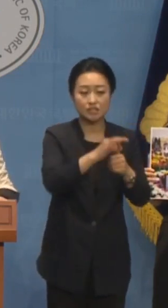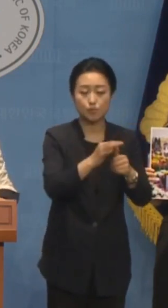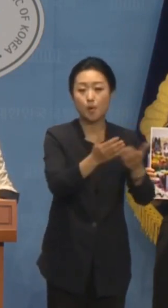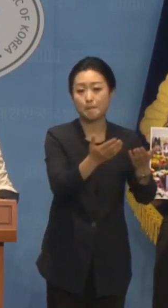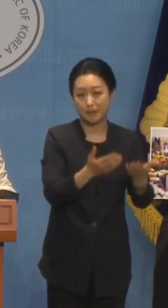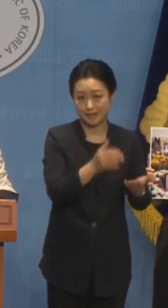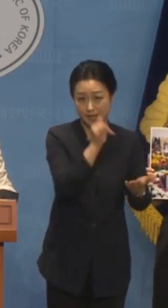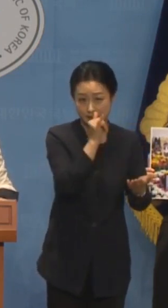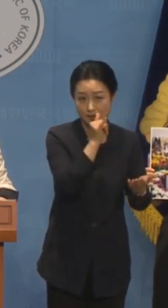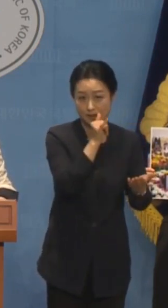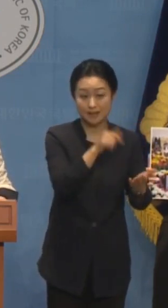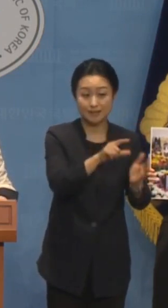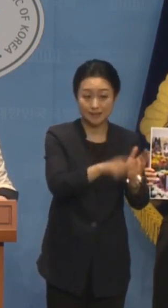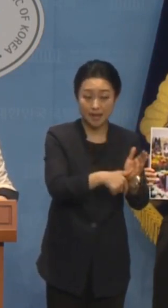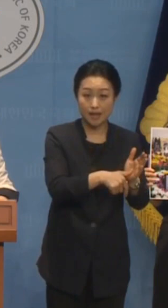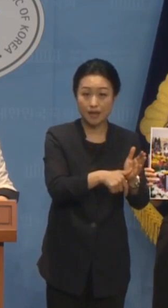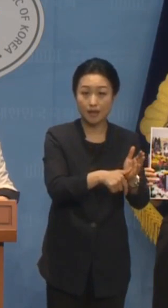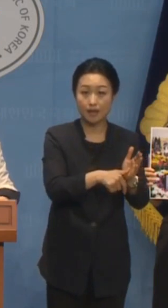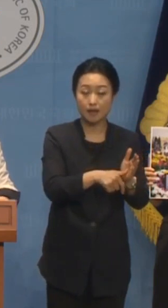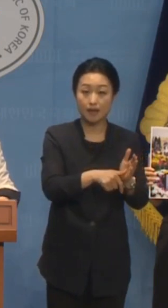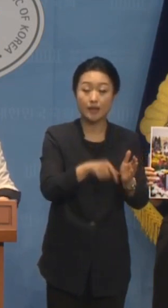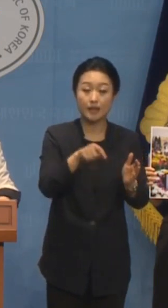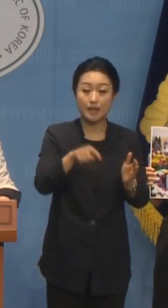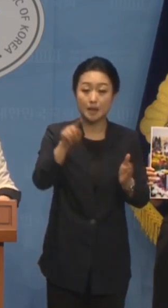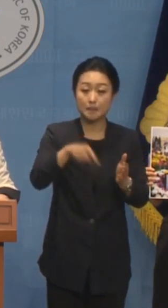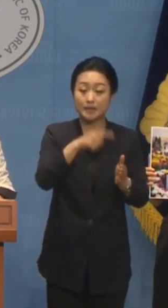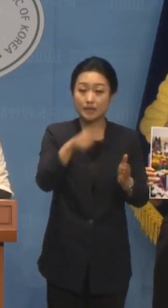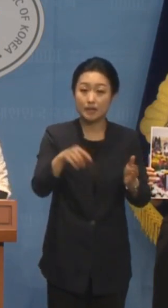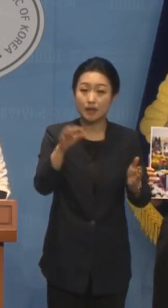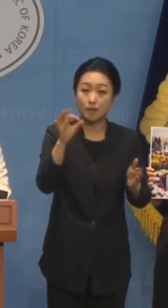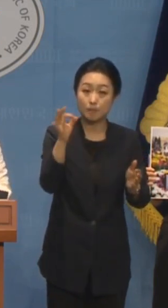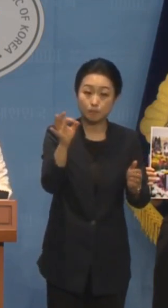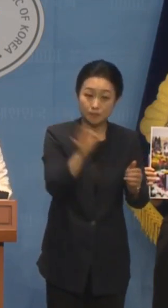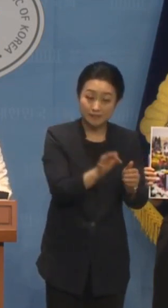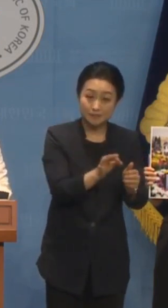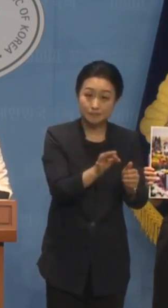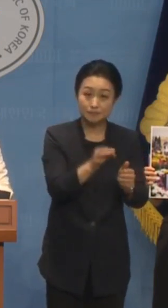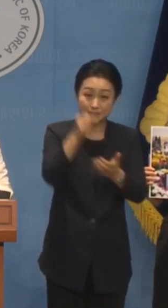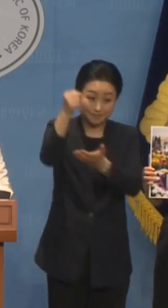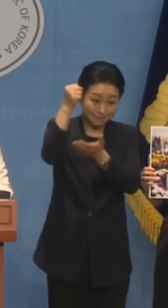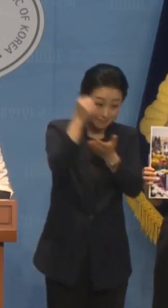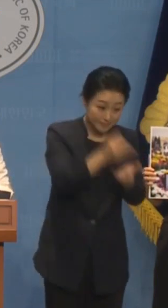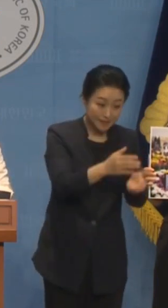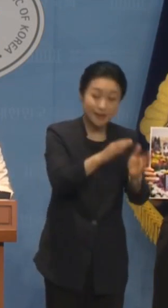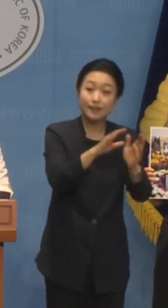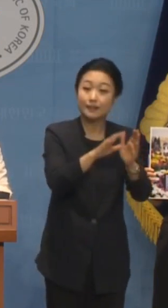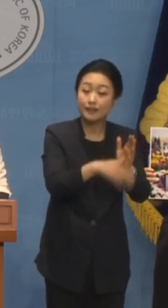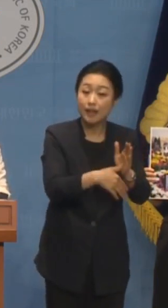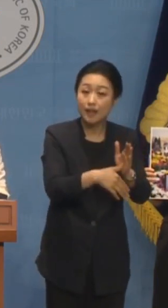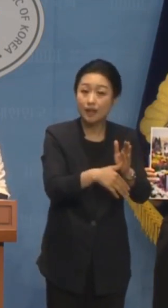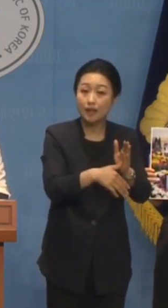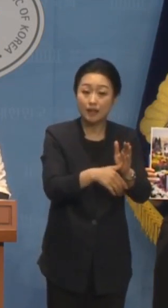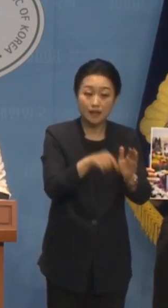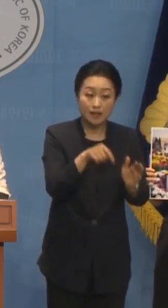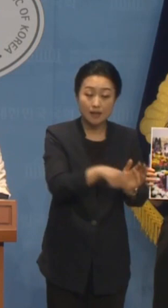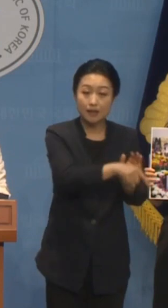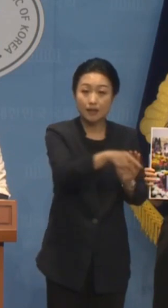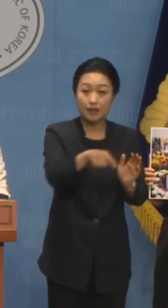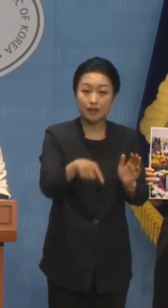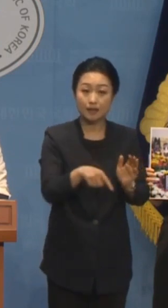받을 수 있습니다. 그런데 이 구조 피해 금이 일시불로 지급되면서 그